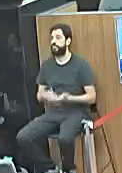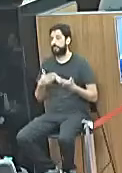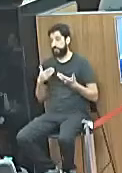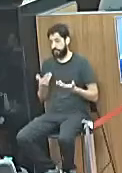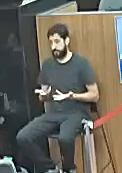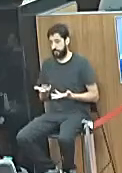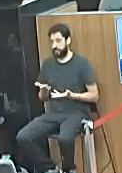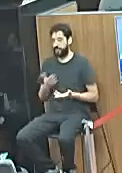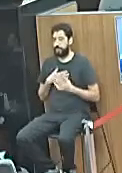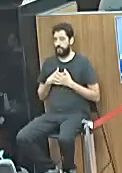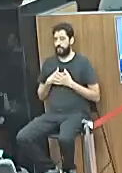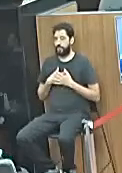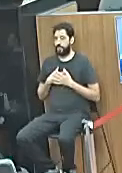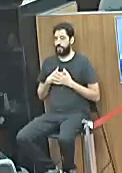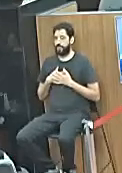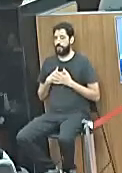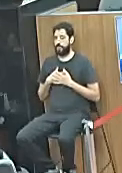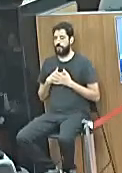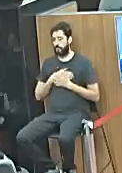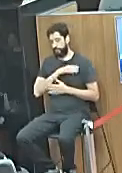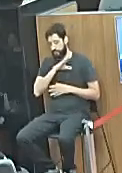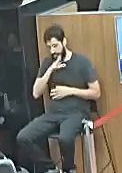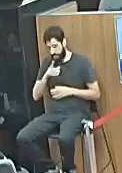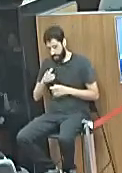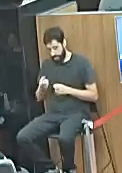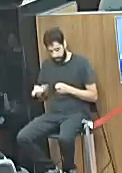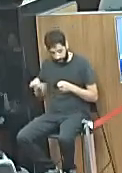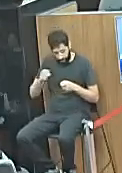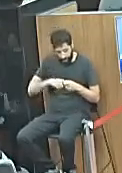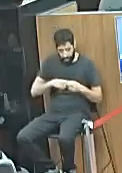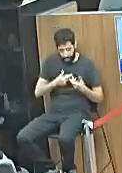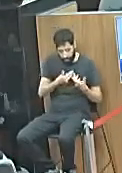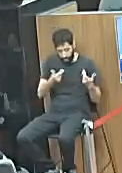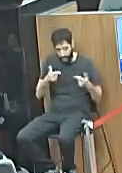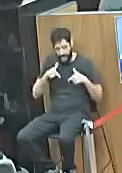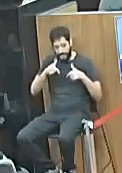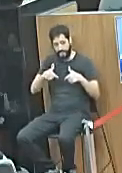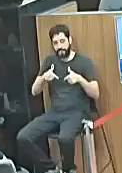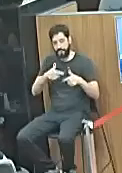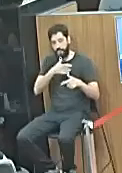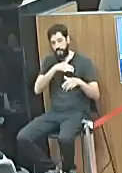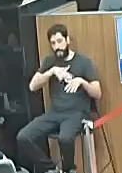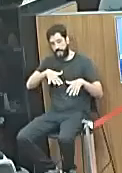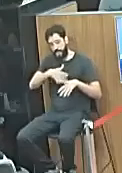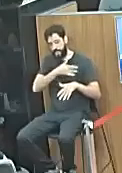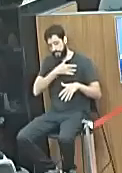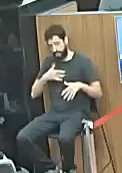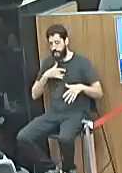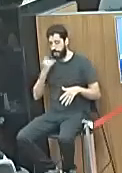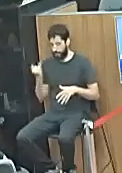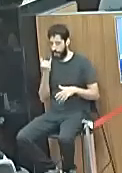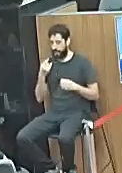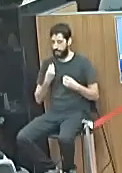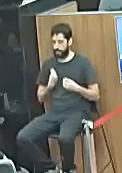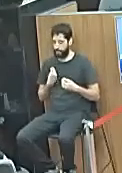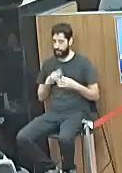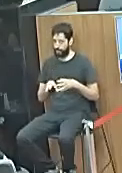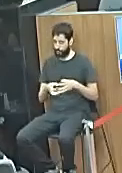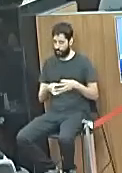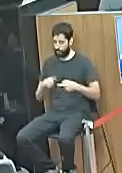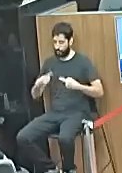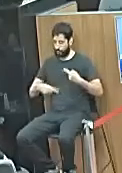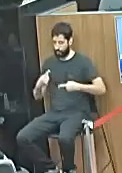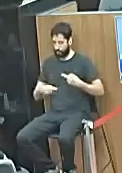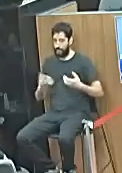traz trazer um resgate das ações da área da saúde foi importante para os participantes do grupo é que foram